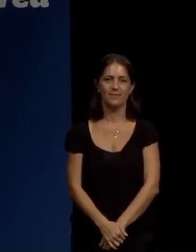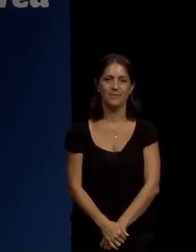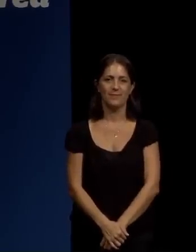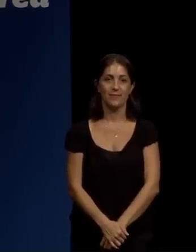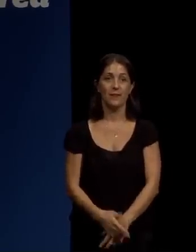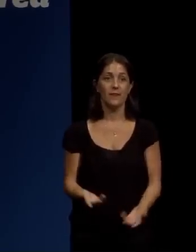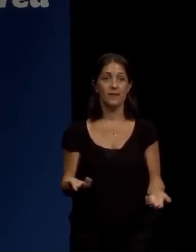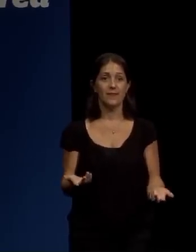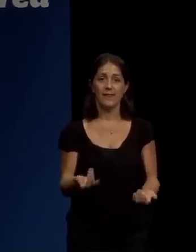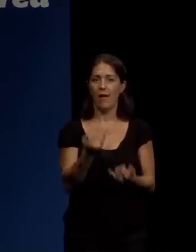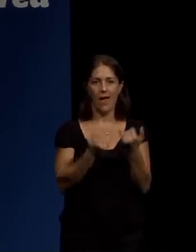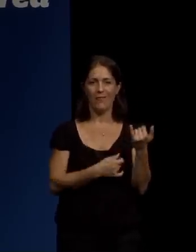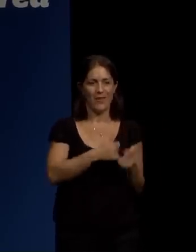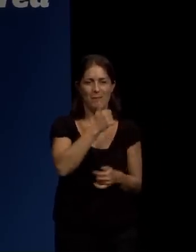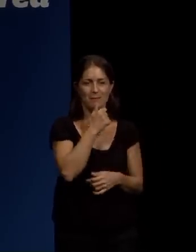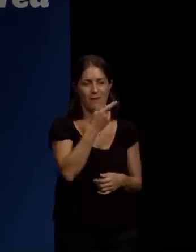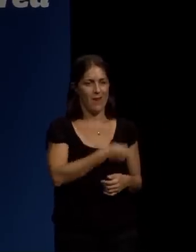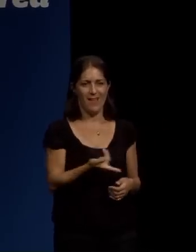A xenerosidade do mestre hasta o final.